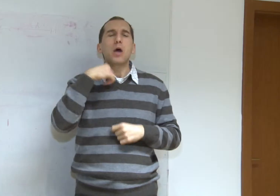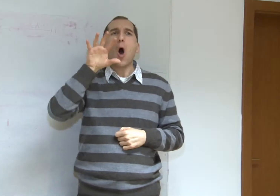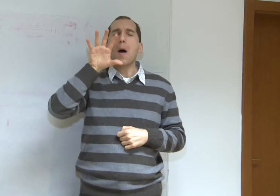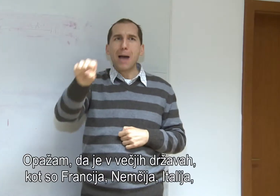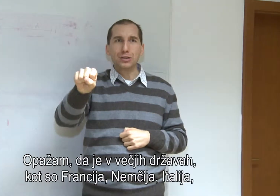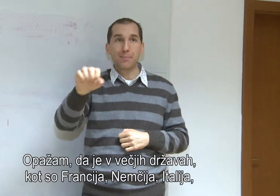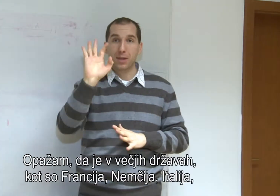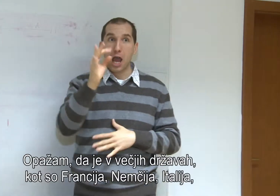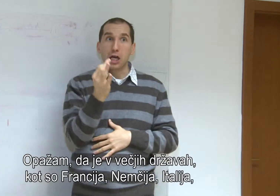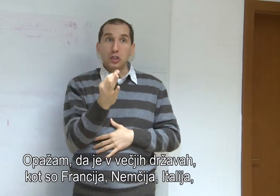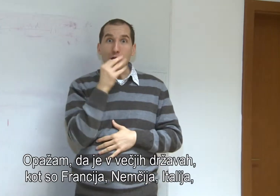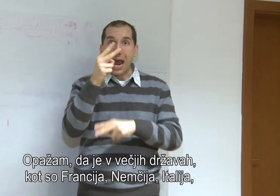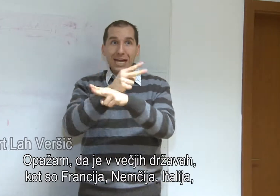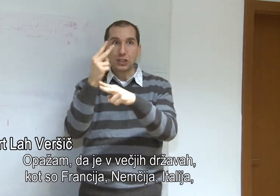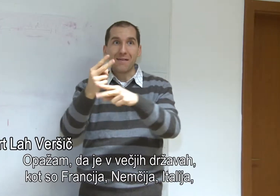kritika?